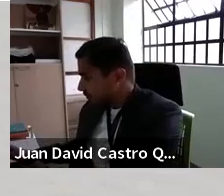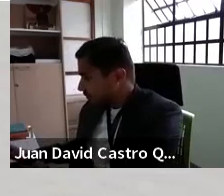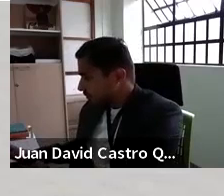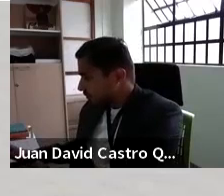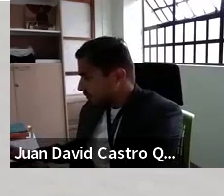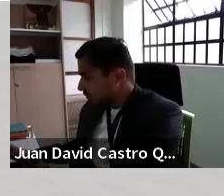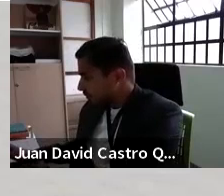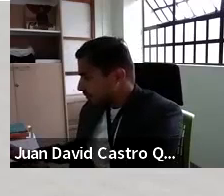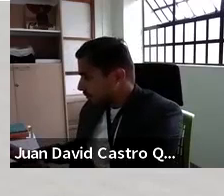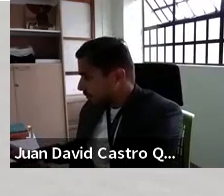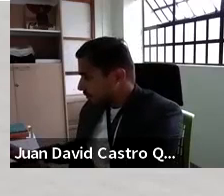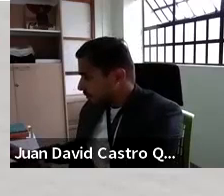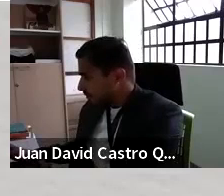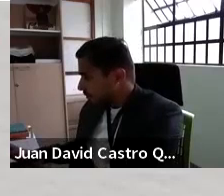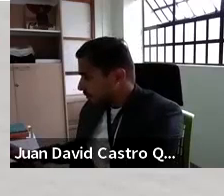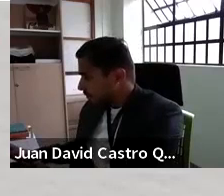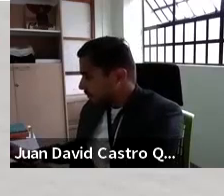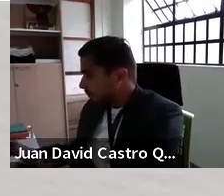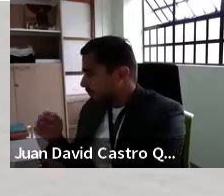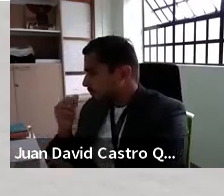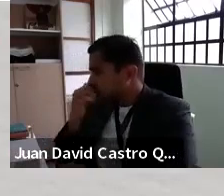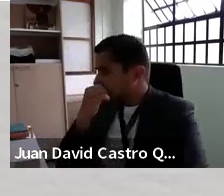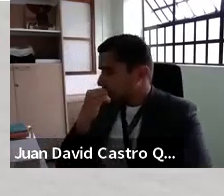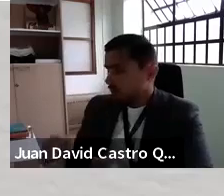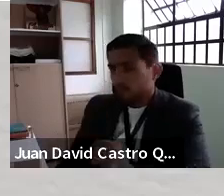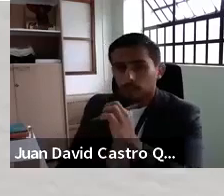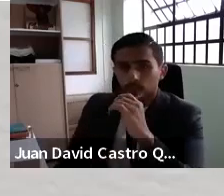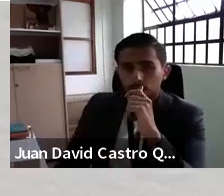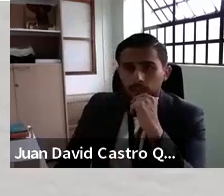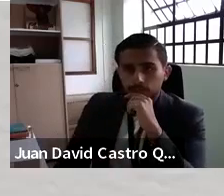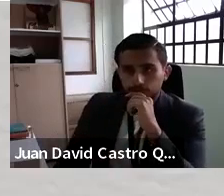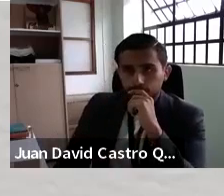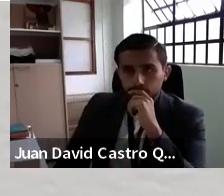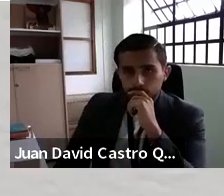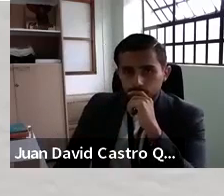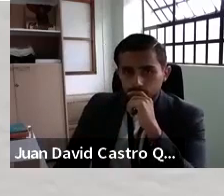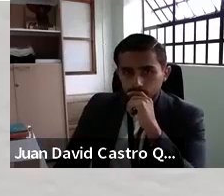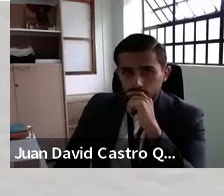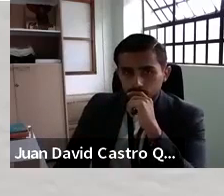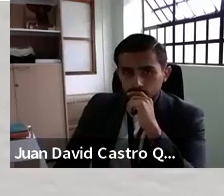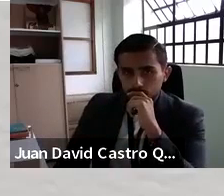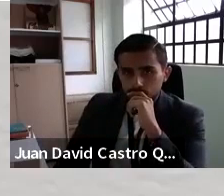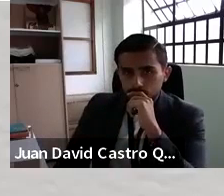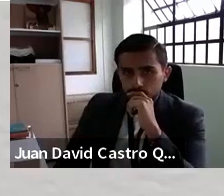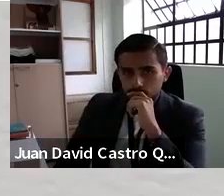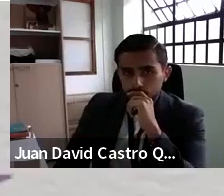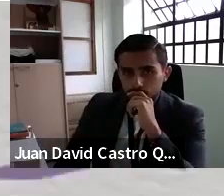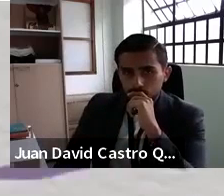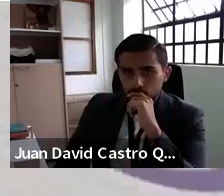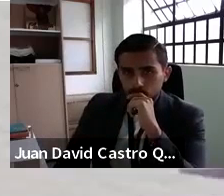promueve una nueva institucionalidad para la ciencia, la tecnología y la innovación con nuevos propósitos y relaciones entre la sociedad, la